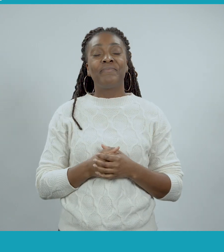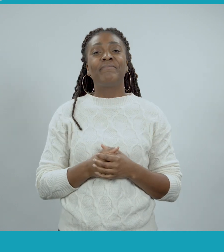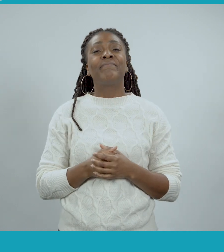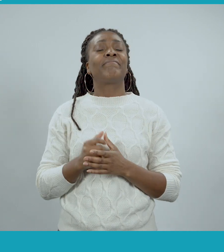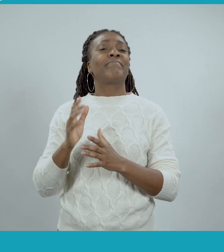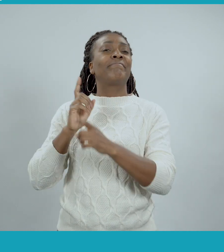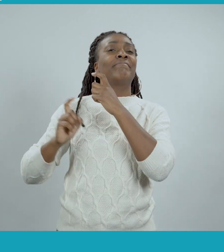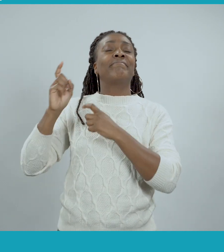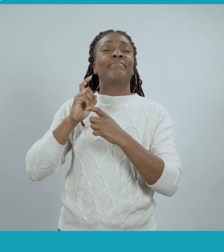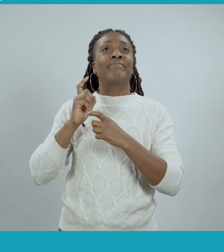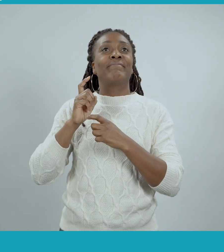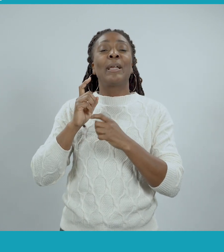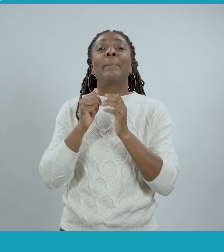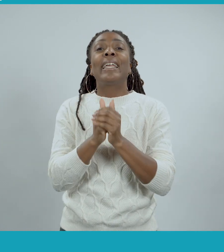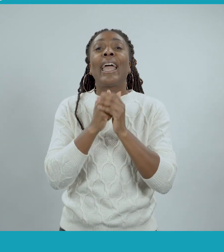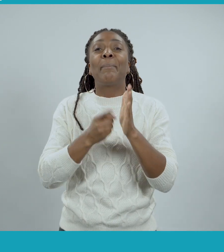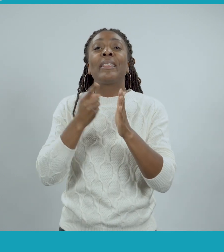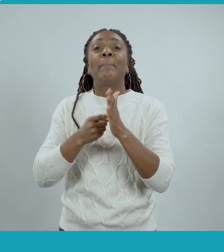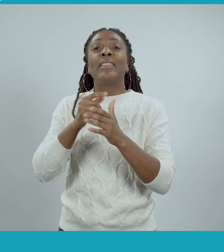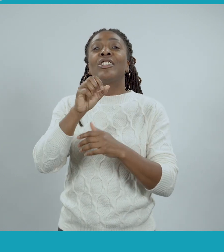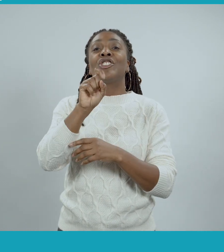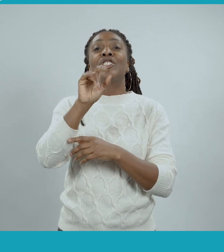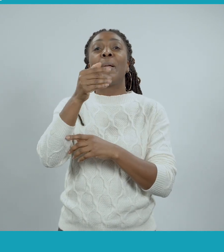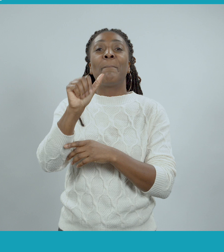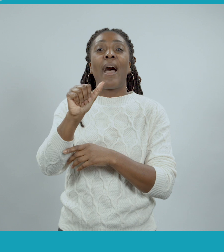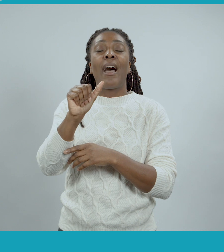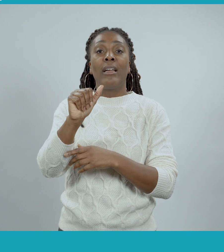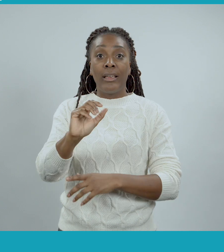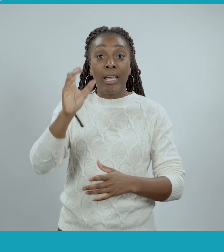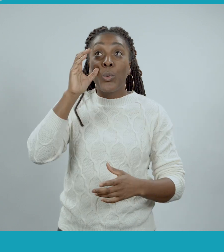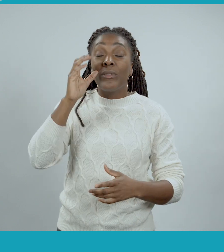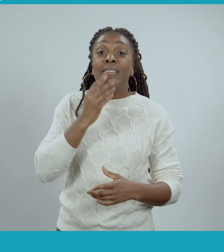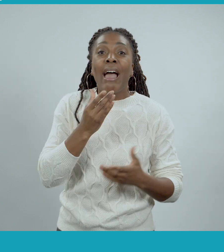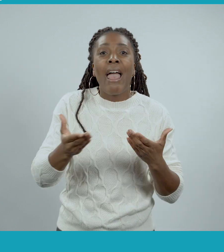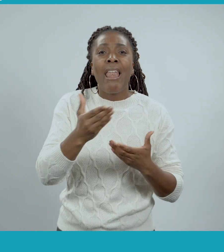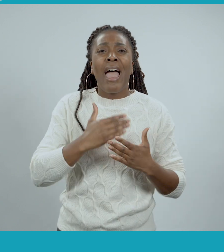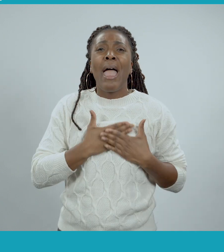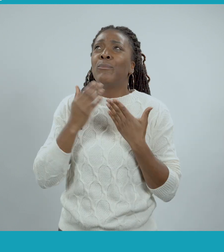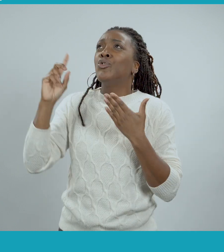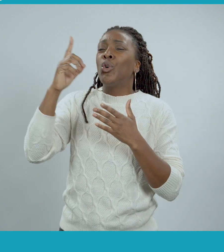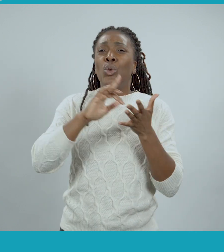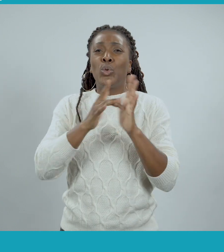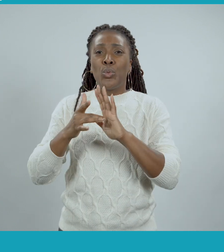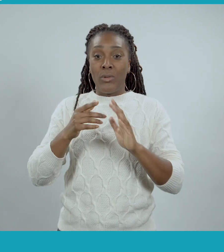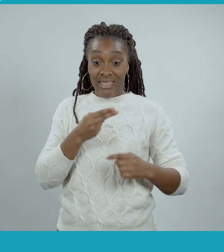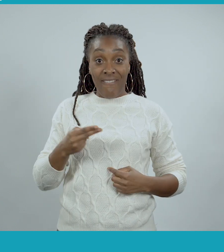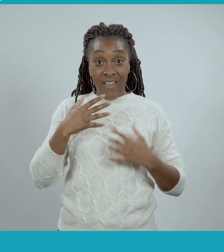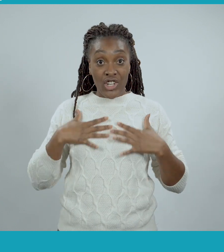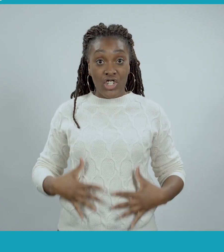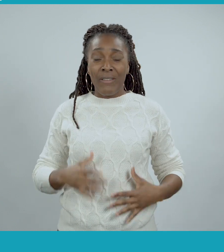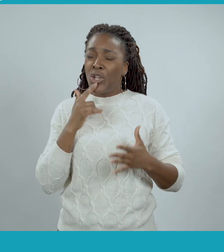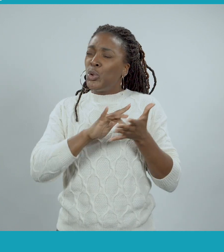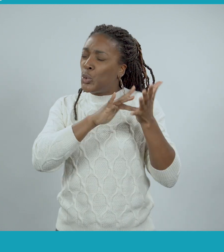ton Créateur. Ce qui nous ramène aux exigences du schéma. Aimer Dieu de toute ta nefesh veut